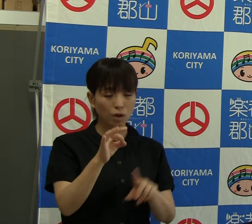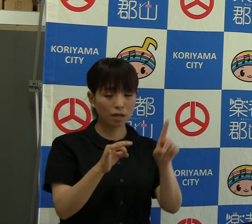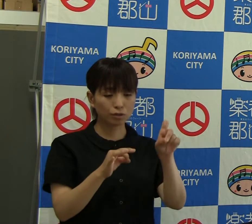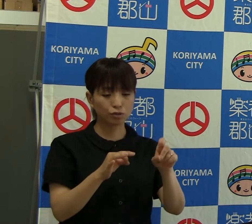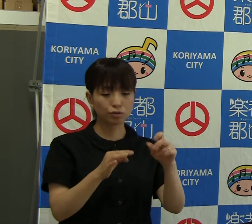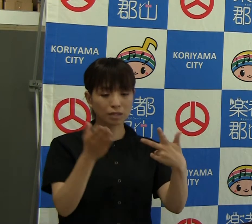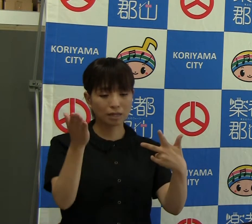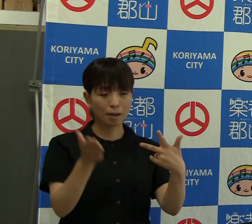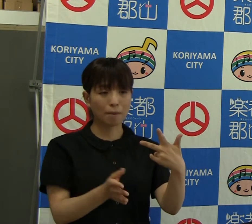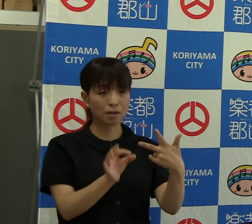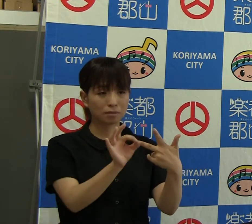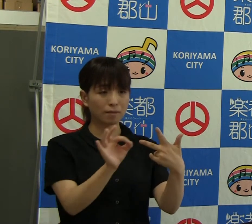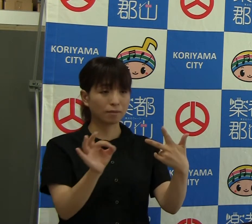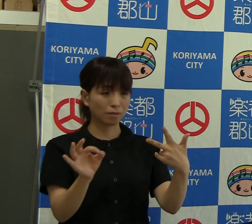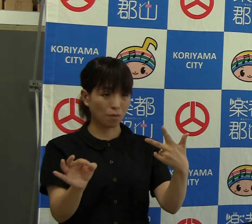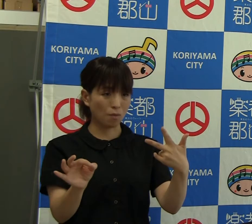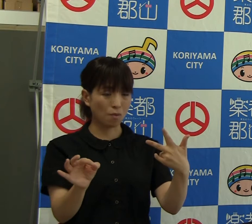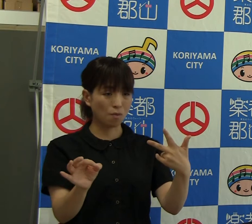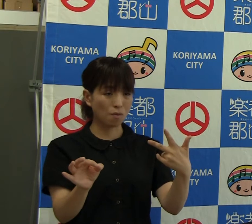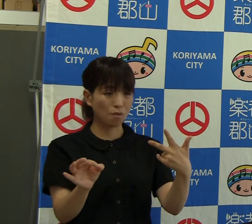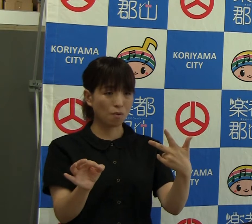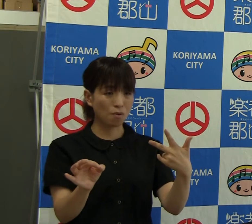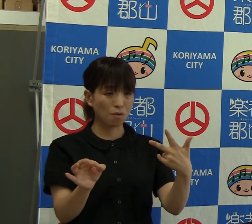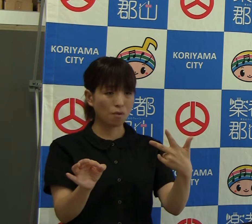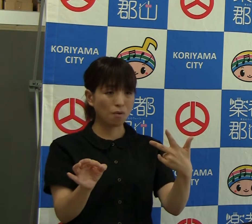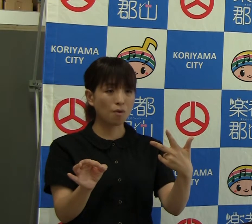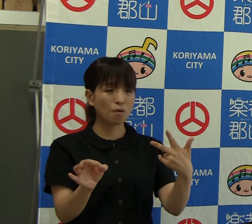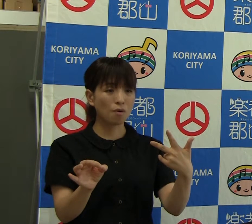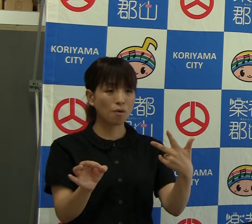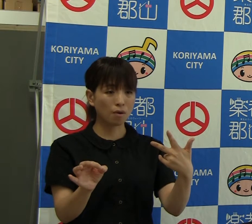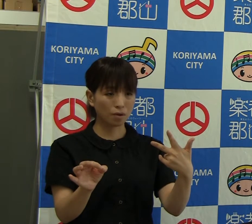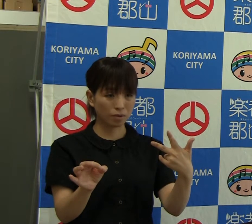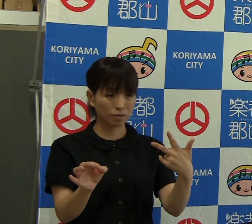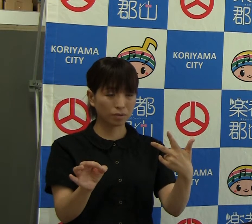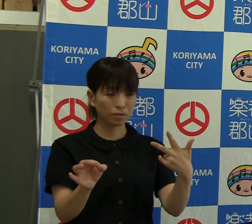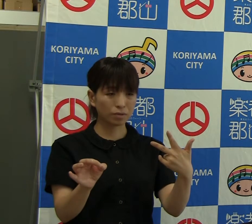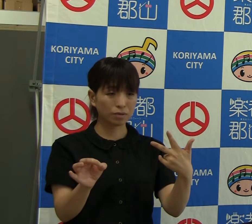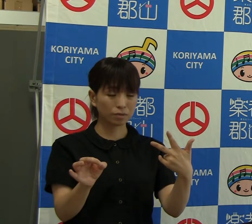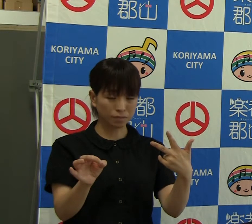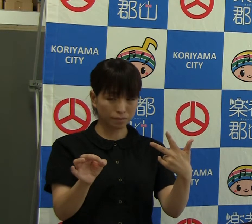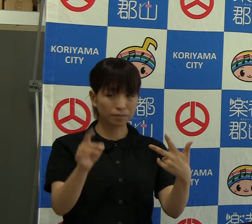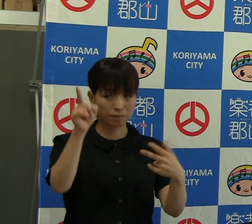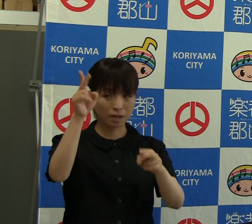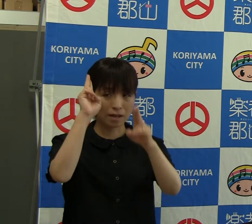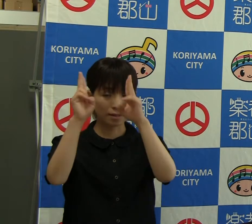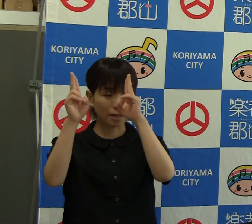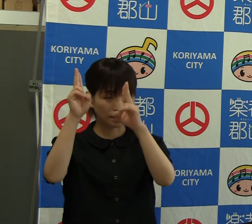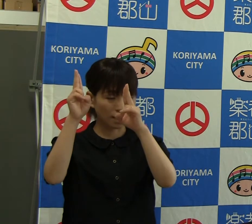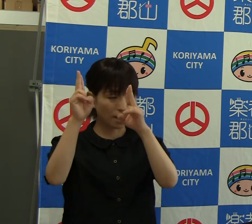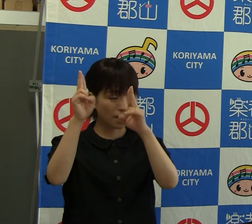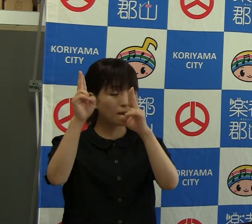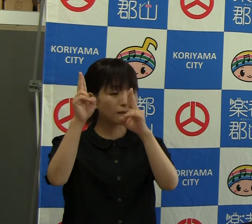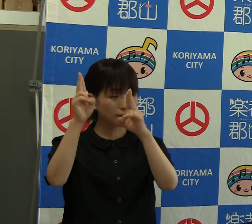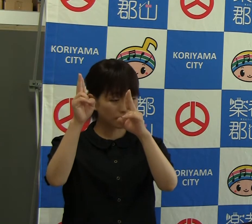17% レディフォーさんが差し引いて残りを、その